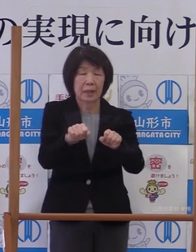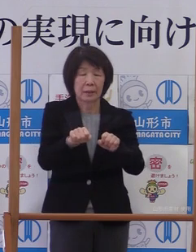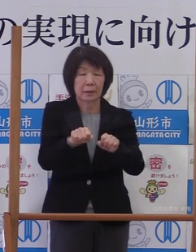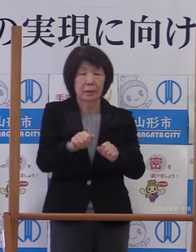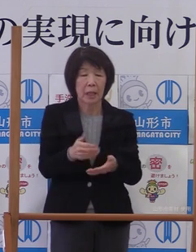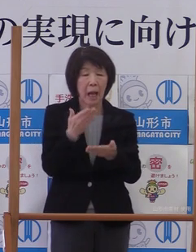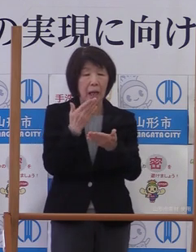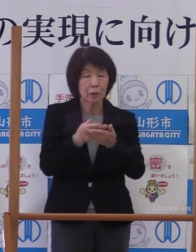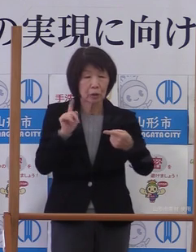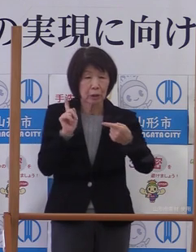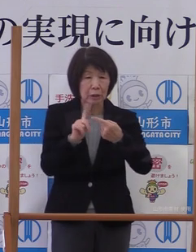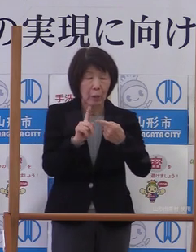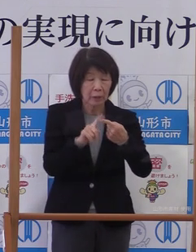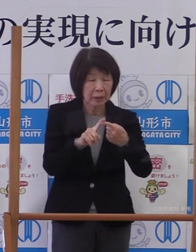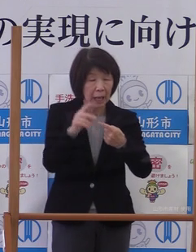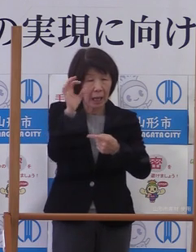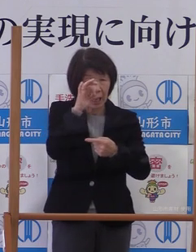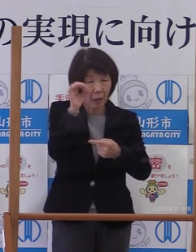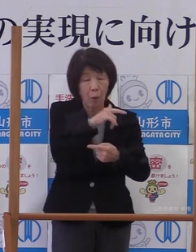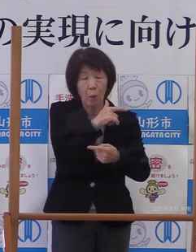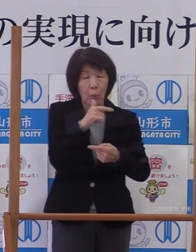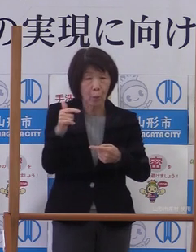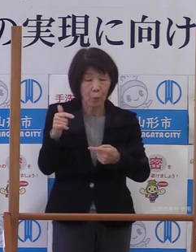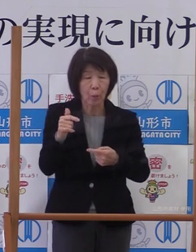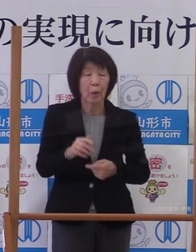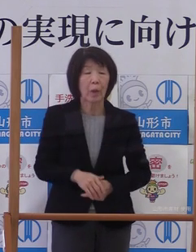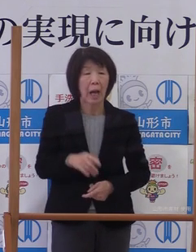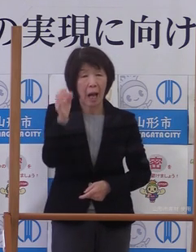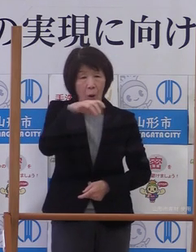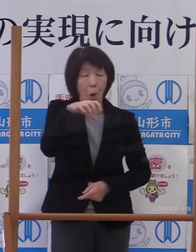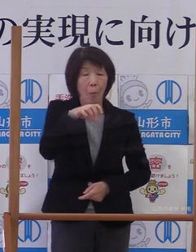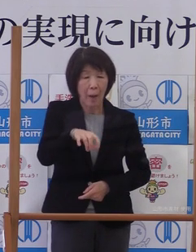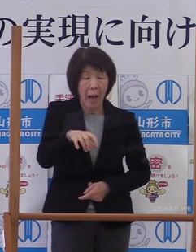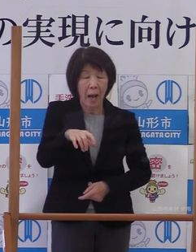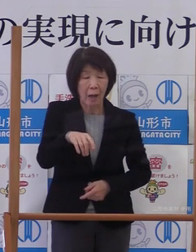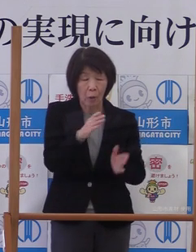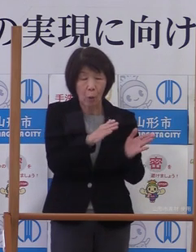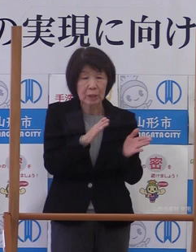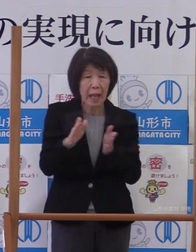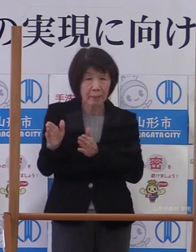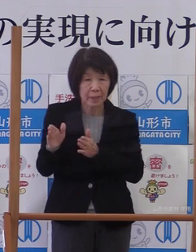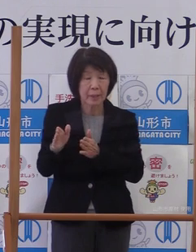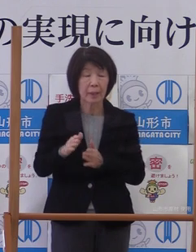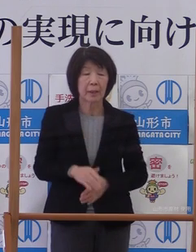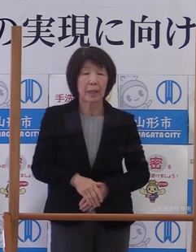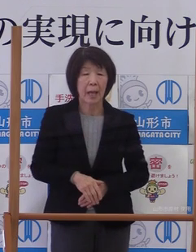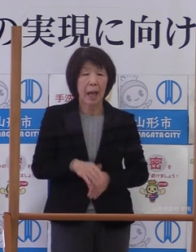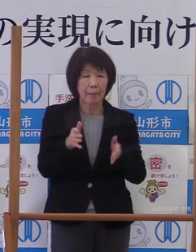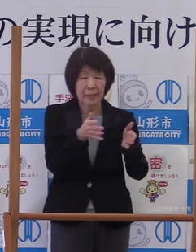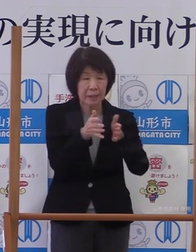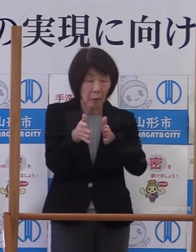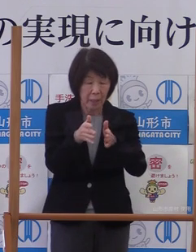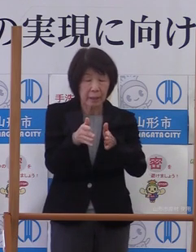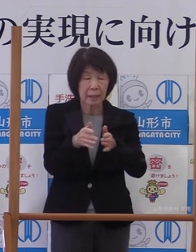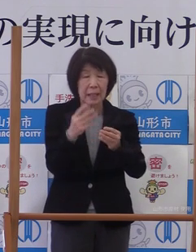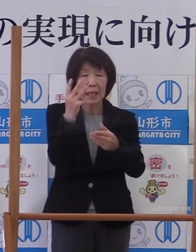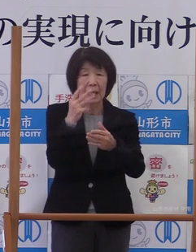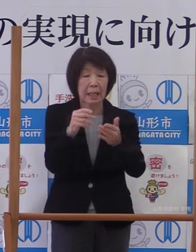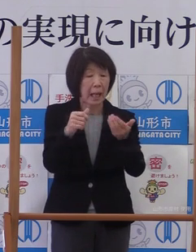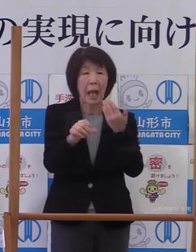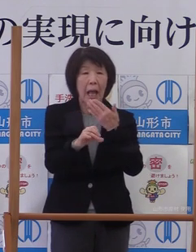ニーズに対応した観光振興につきましては、観光拠点の整備として、道の駅仮称蔵王